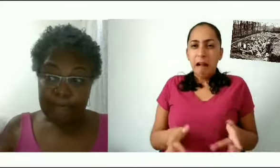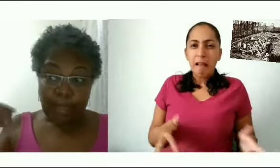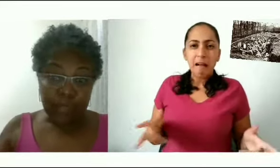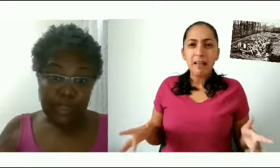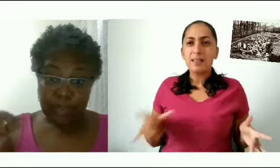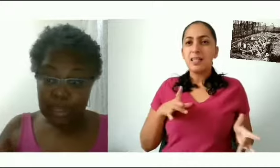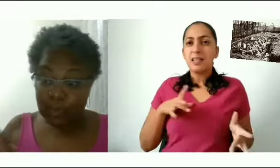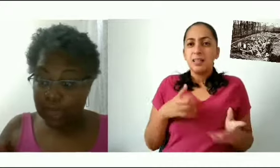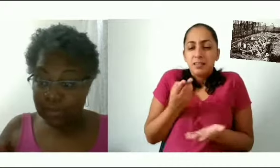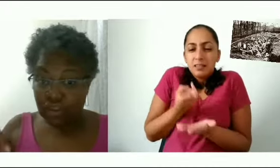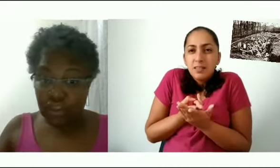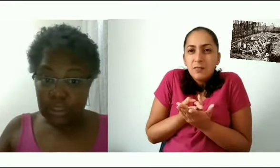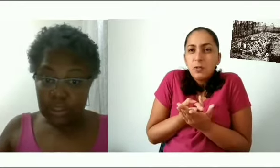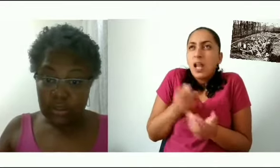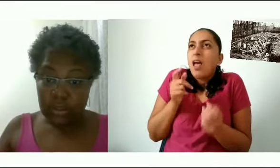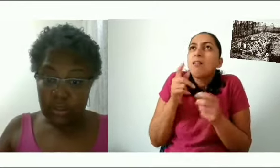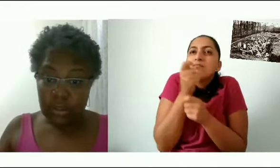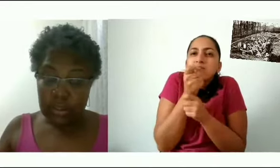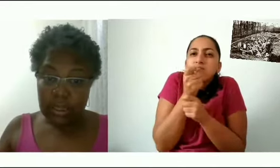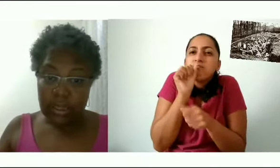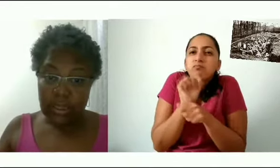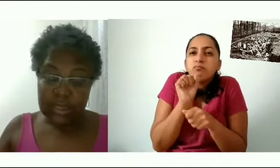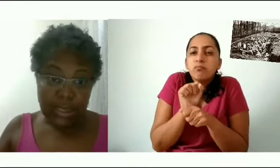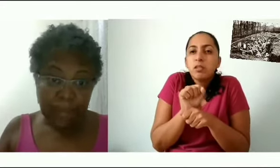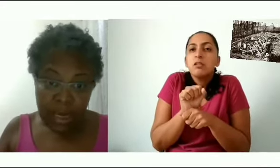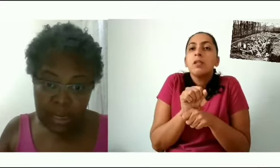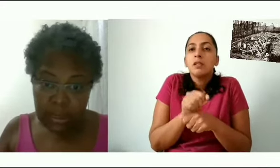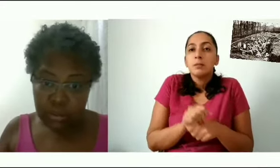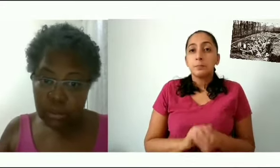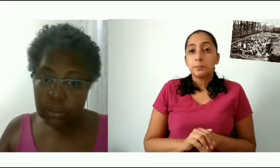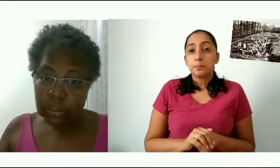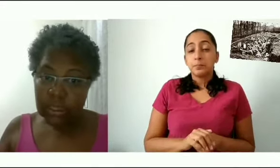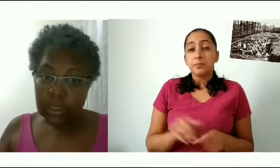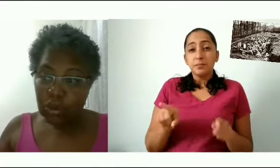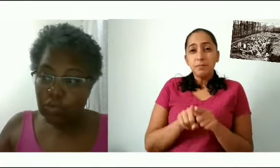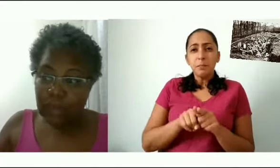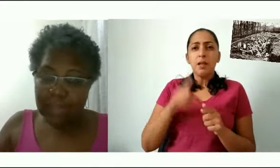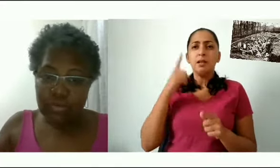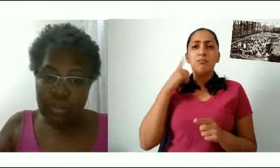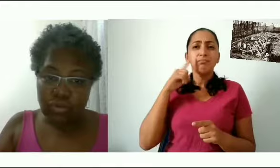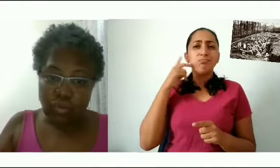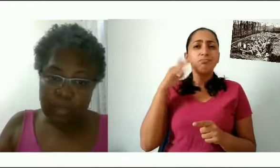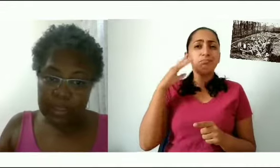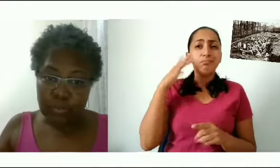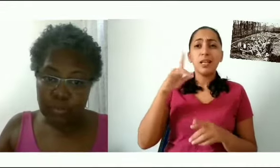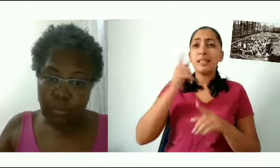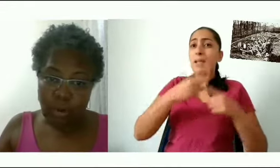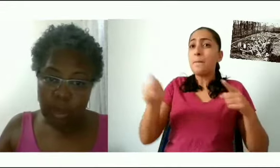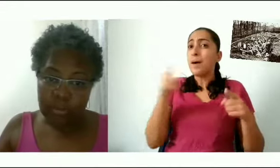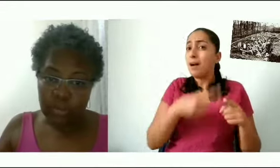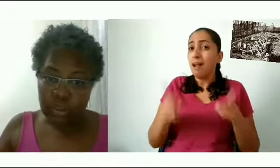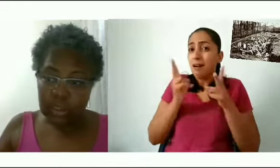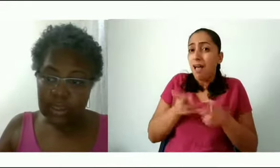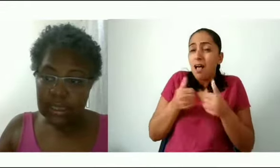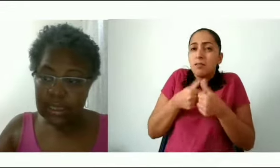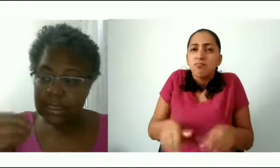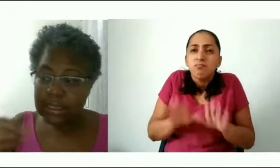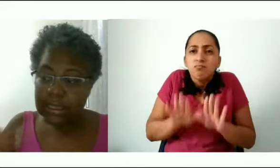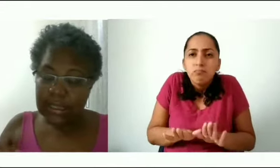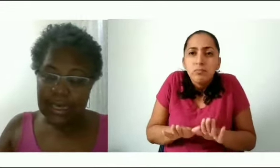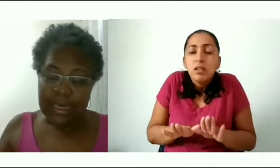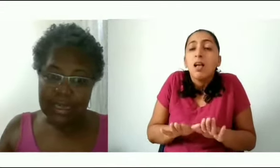que você poderia ficar dias, né, semanas, né, com vários dos seus companheiros mortos,